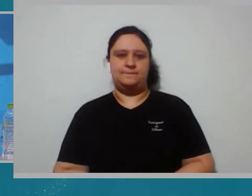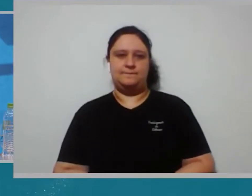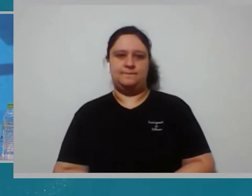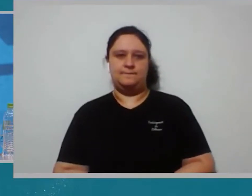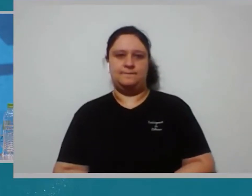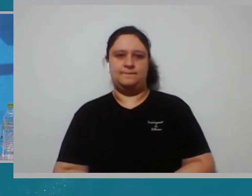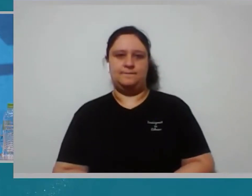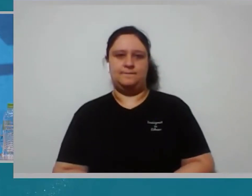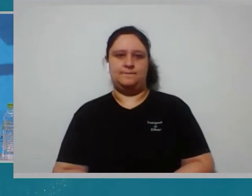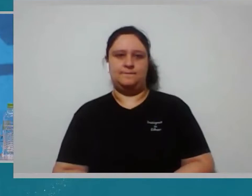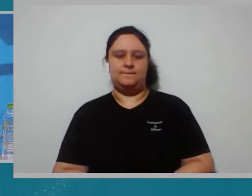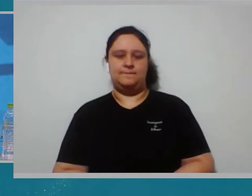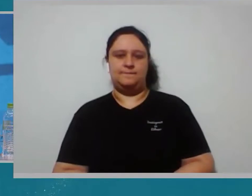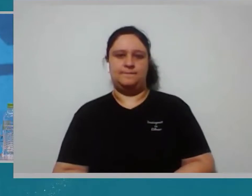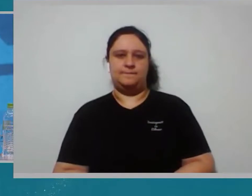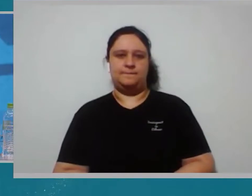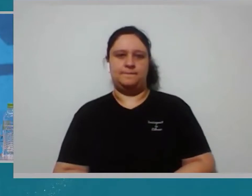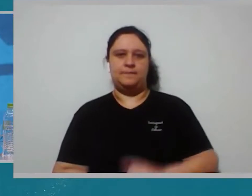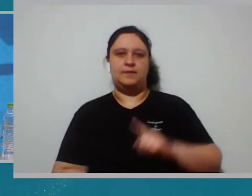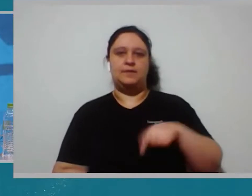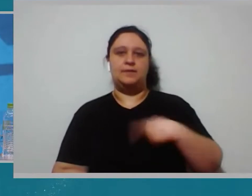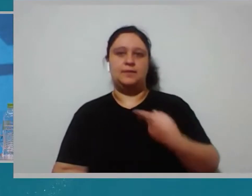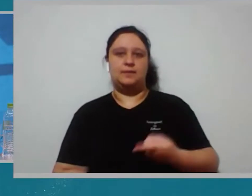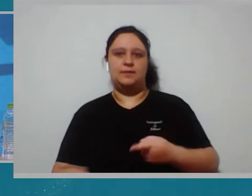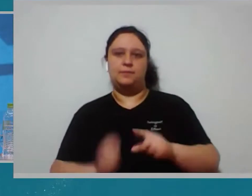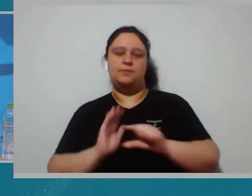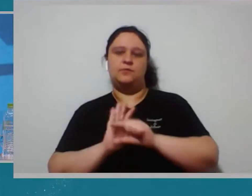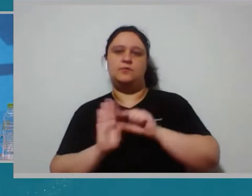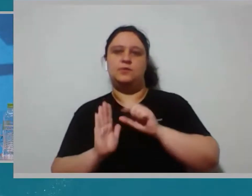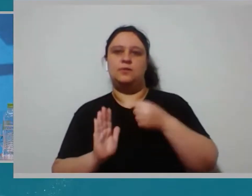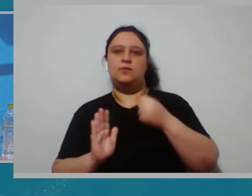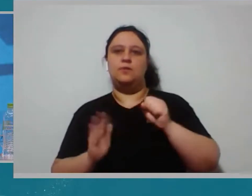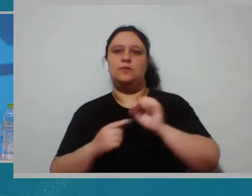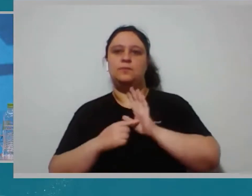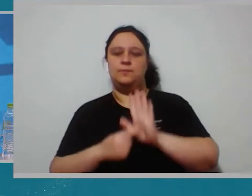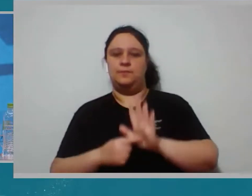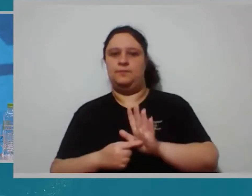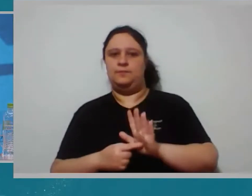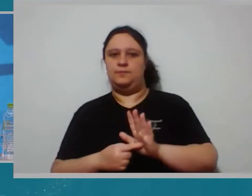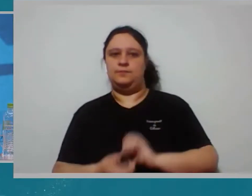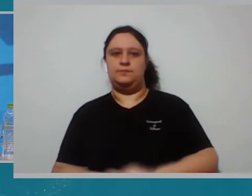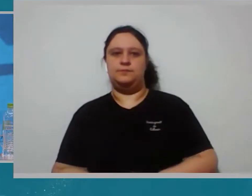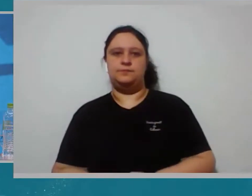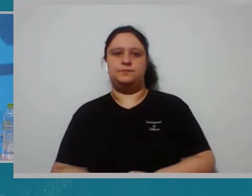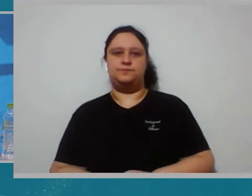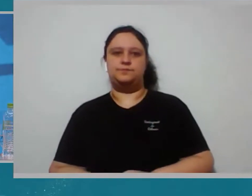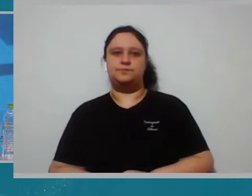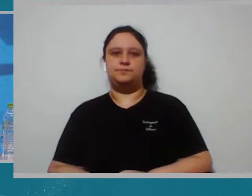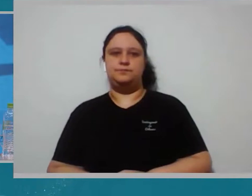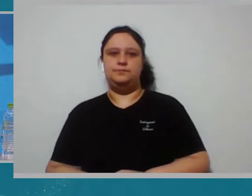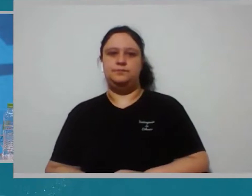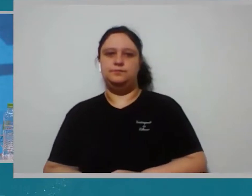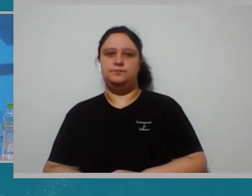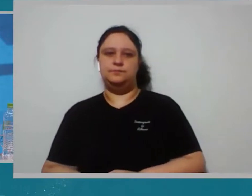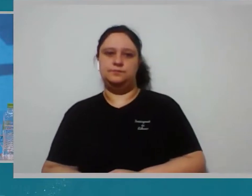Aí, mais o versículo 8, ele diz assim: produzi, pois, frutos dignos